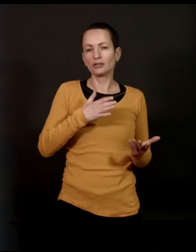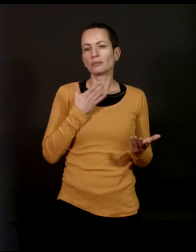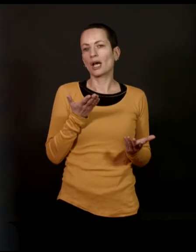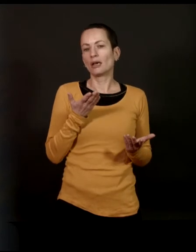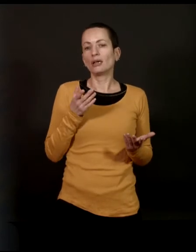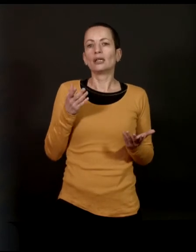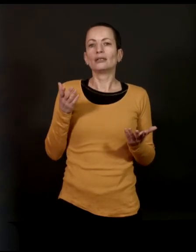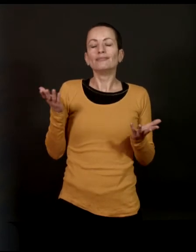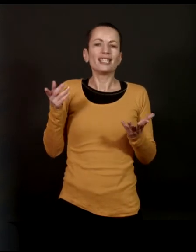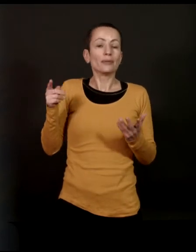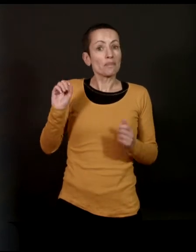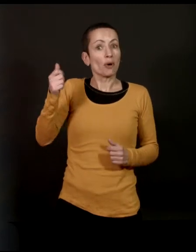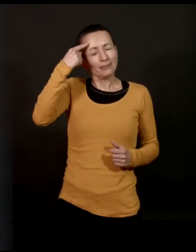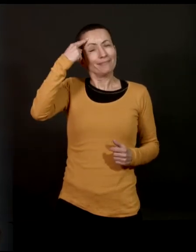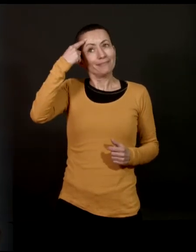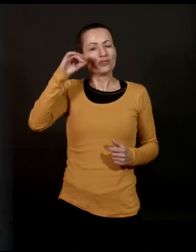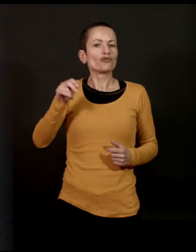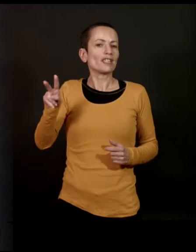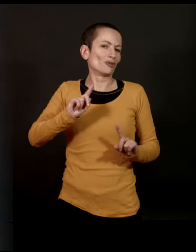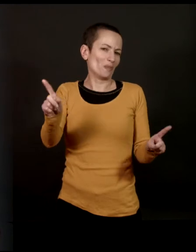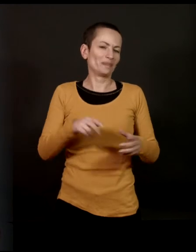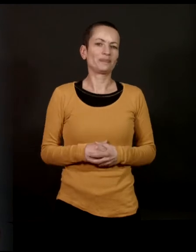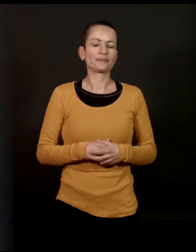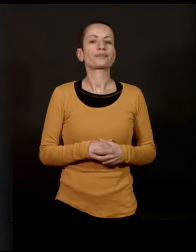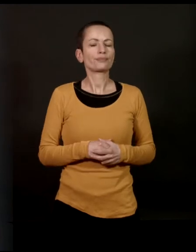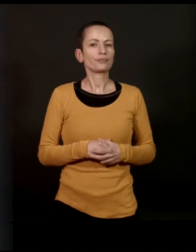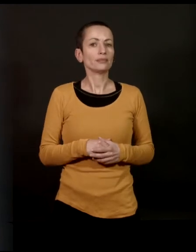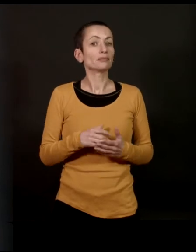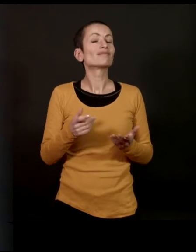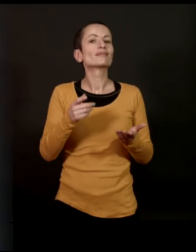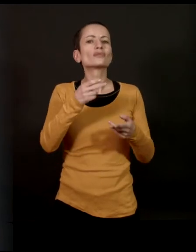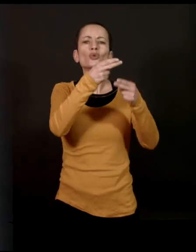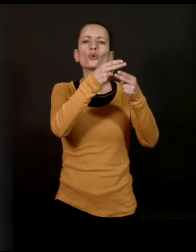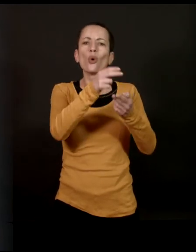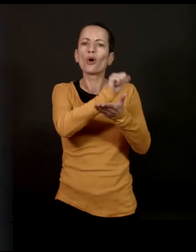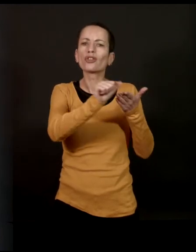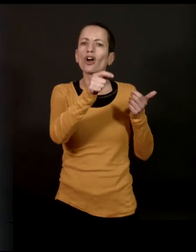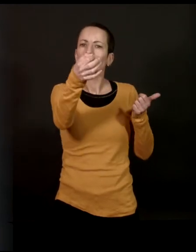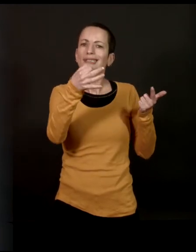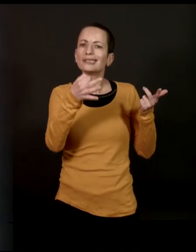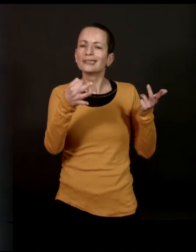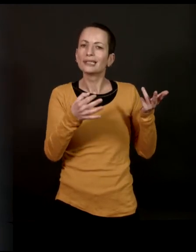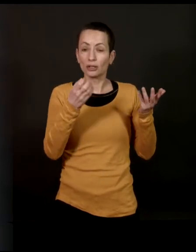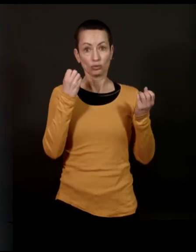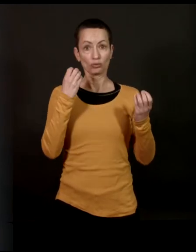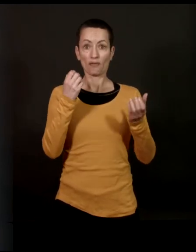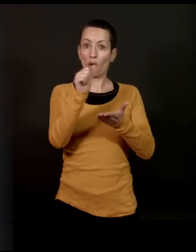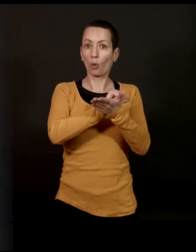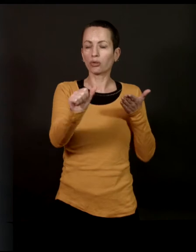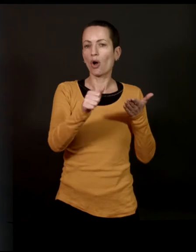Oui, je l'aime bien, mais ce n pas celui qui me vient en premier, pour dire les choses. Dans ces écrivains que vous citez, c'est souvent aussi des écrivains